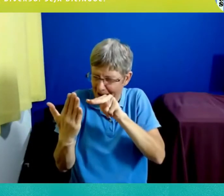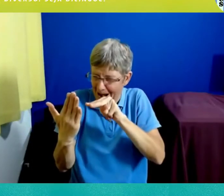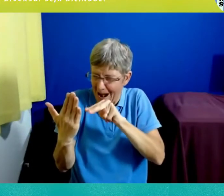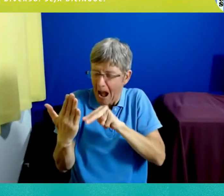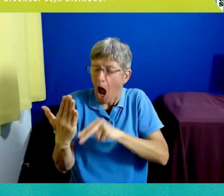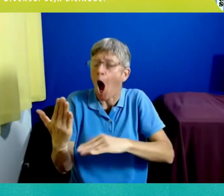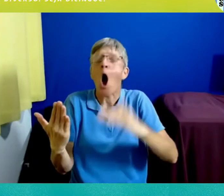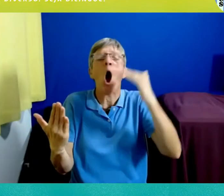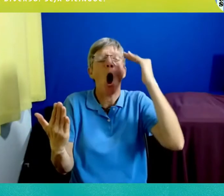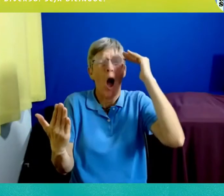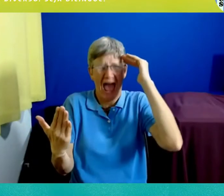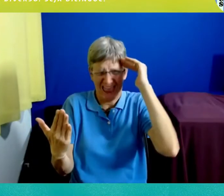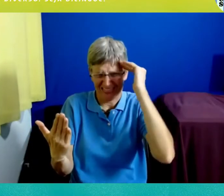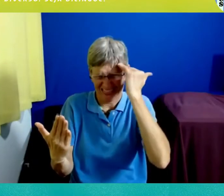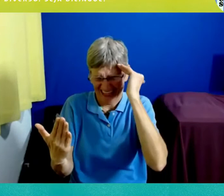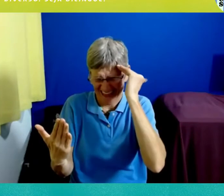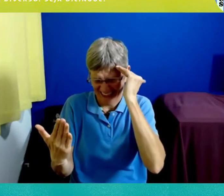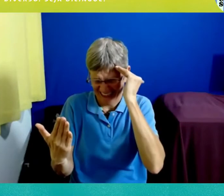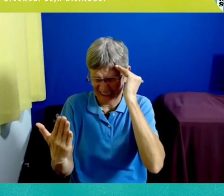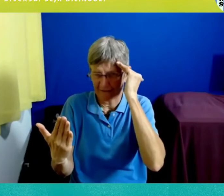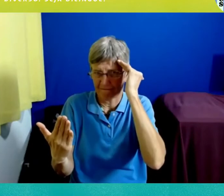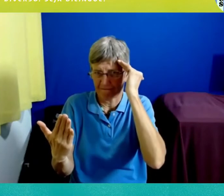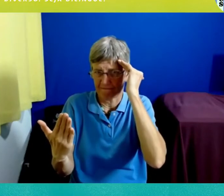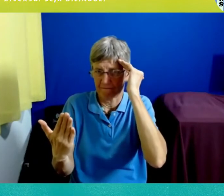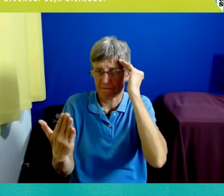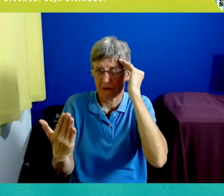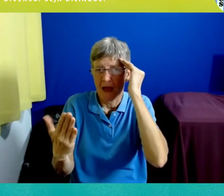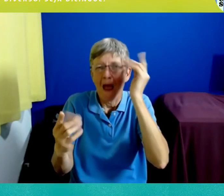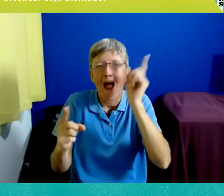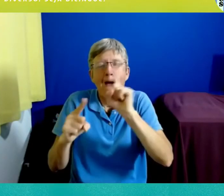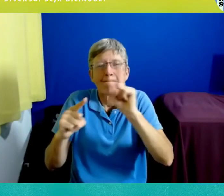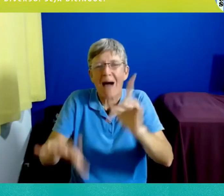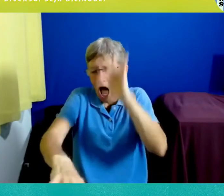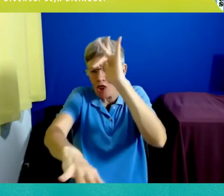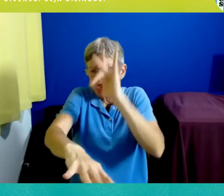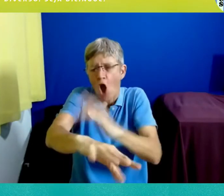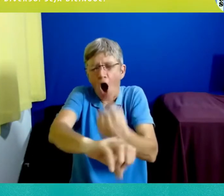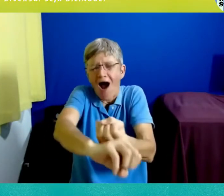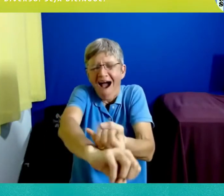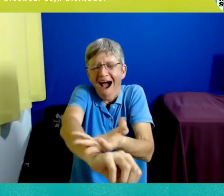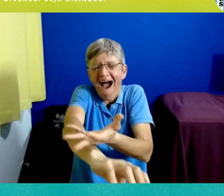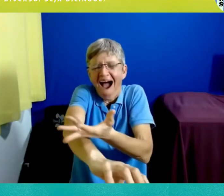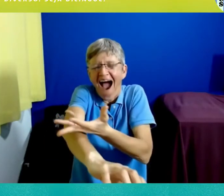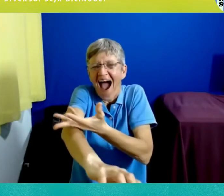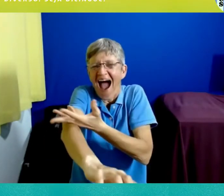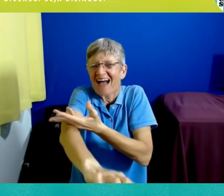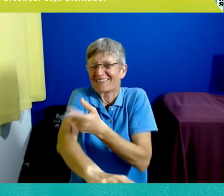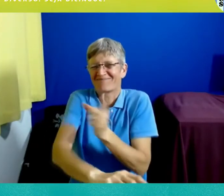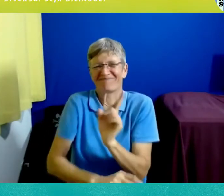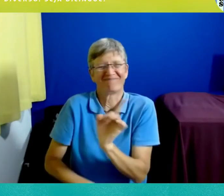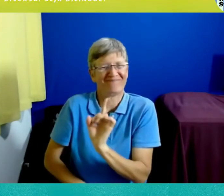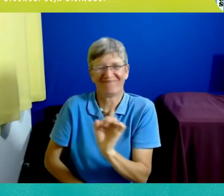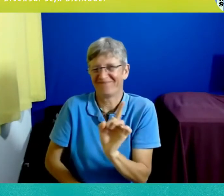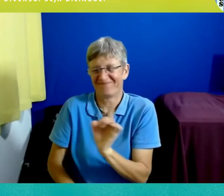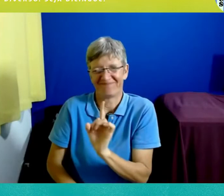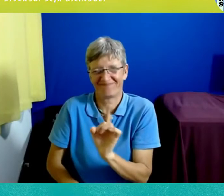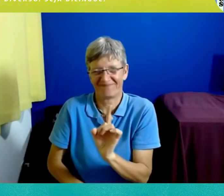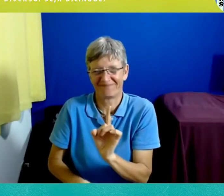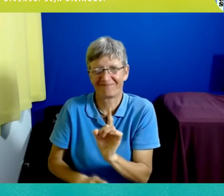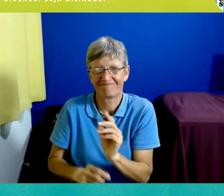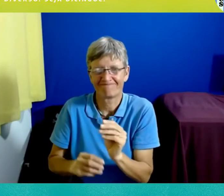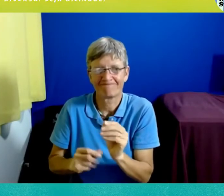É difícil, é complexo. Às vezes ela entende a leitura, mas isso não a toca,